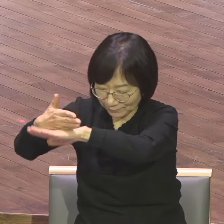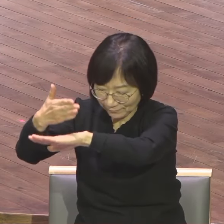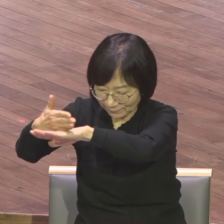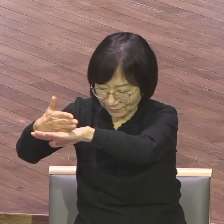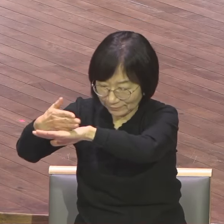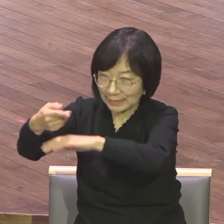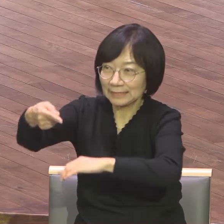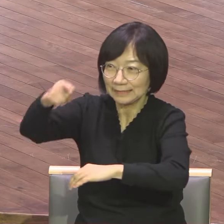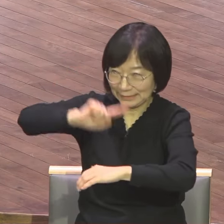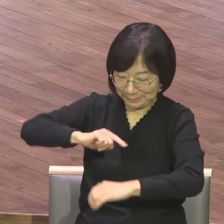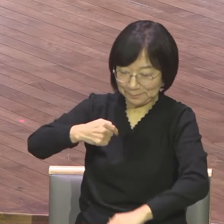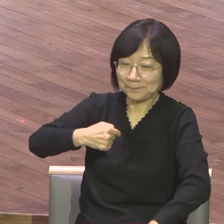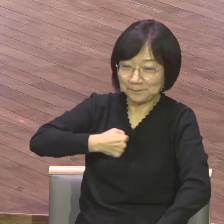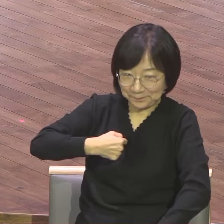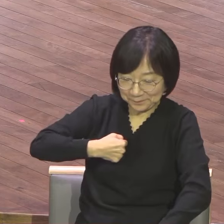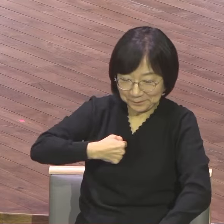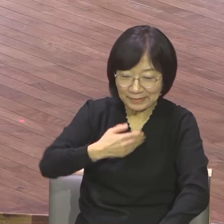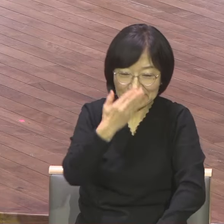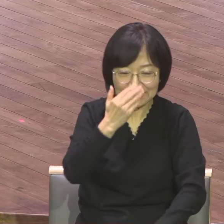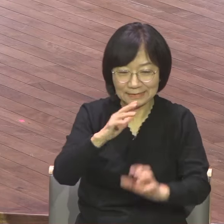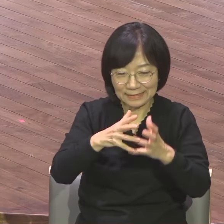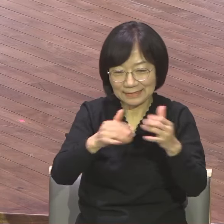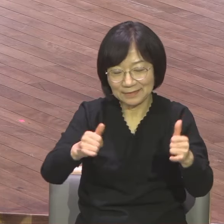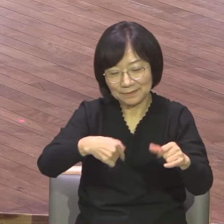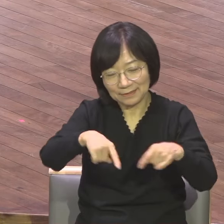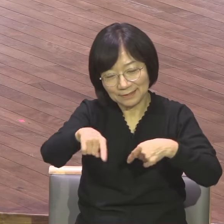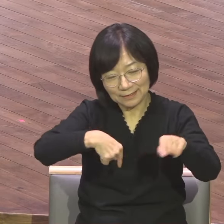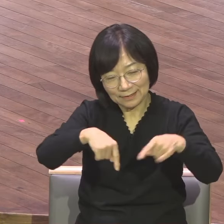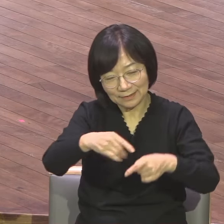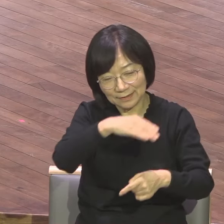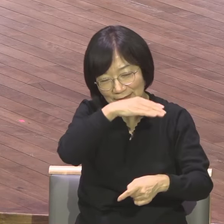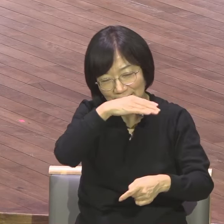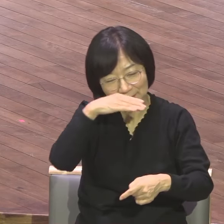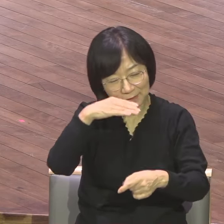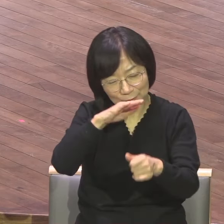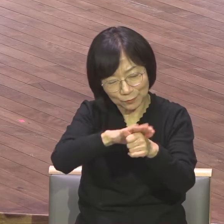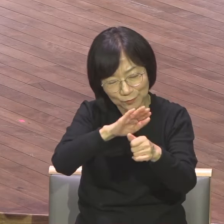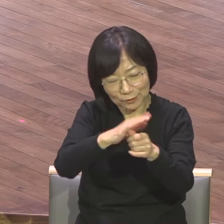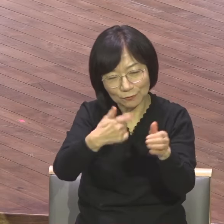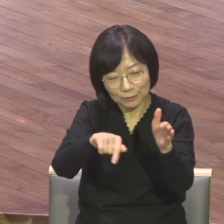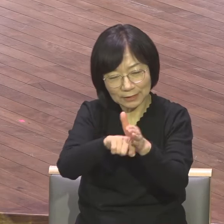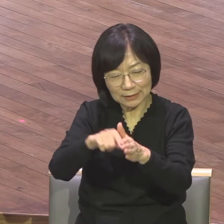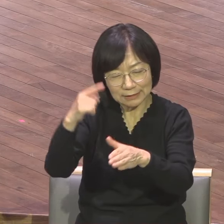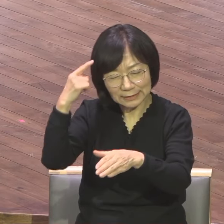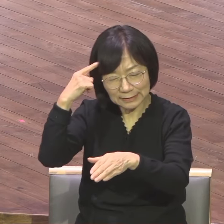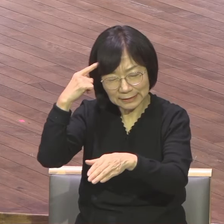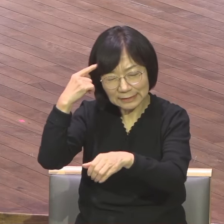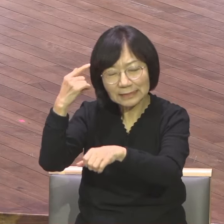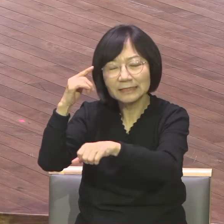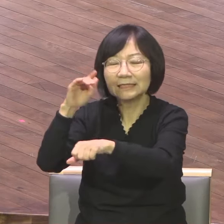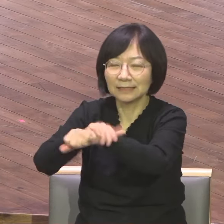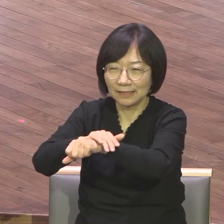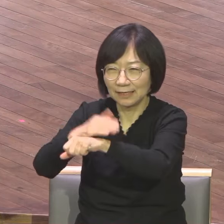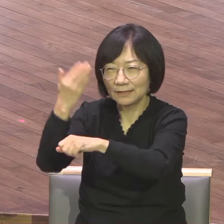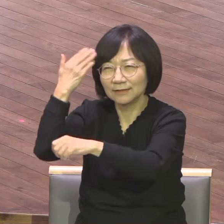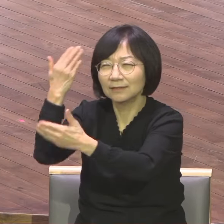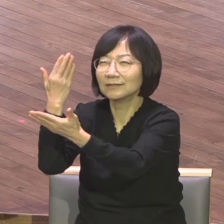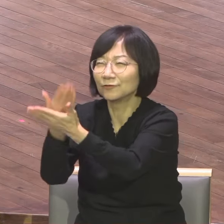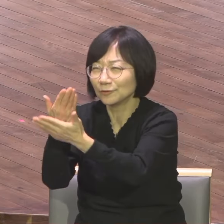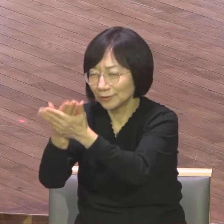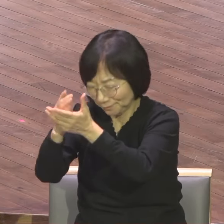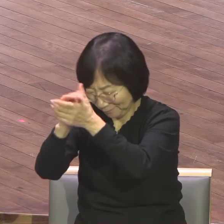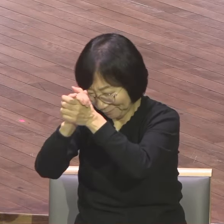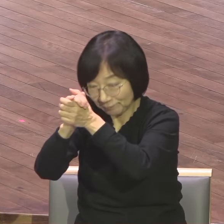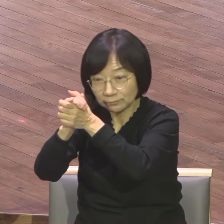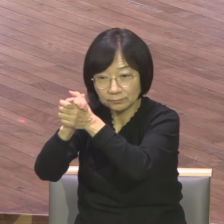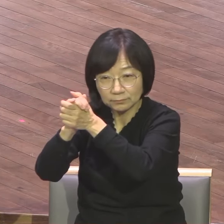이스라엘 백성들을 올바로 인도할 수 있는 지혜와 지식을 주옵소서. 이렇게 구했어요. 지혜와